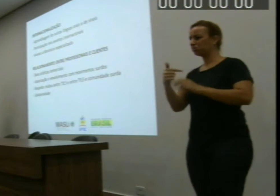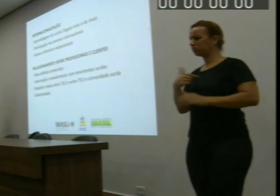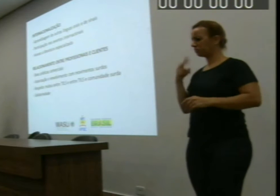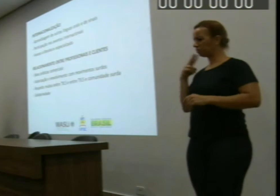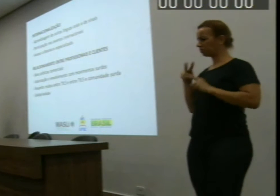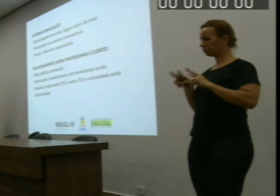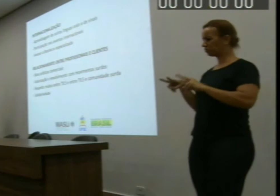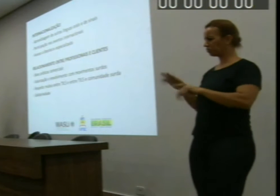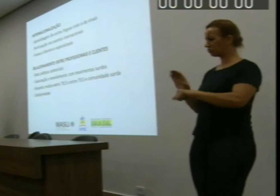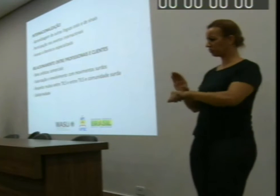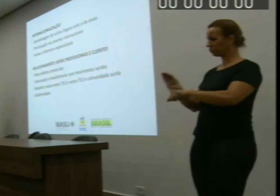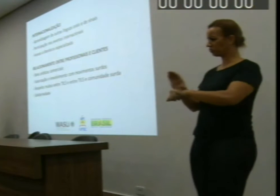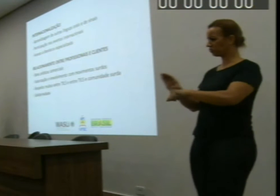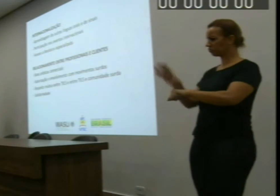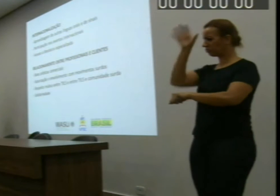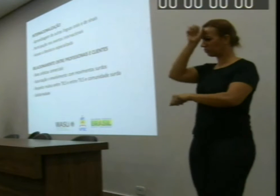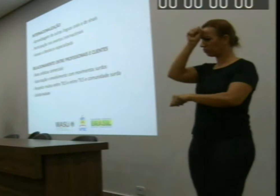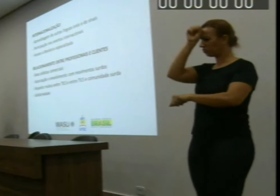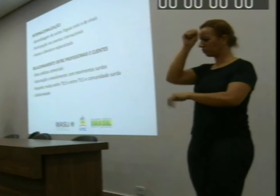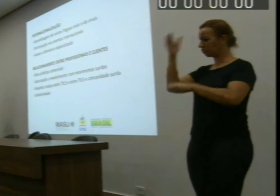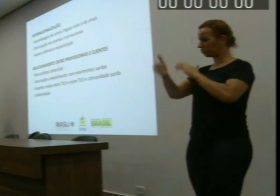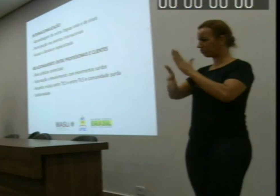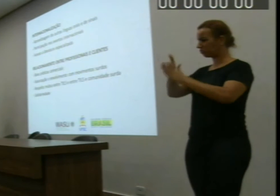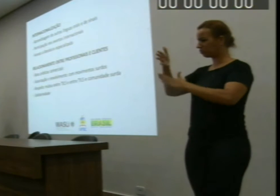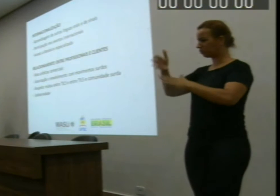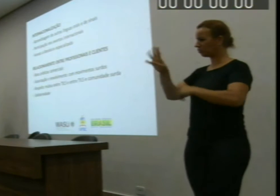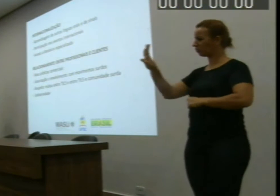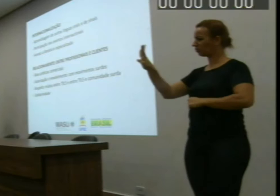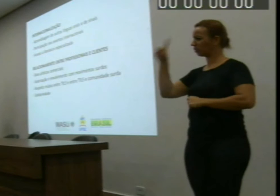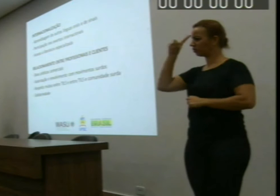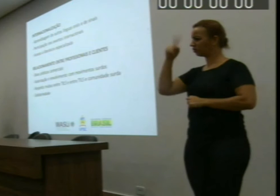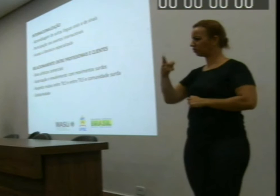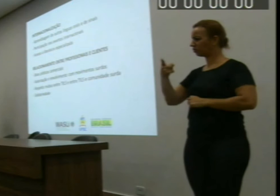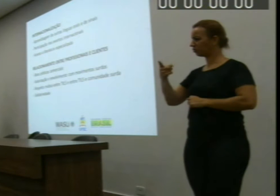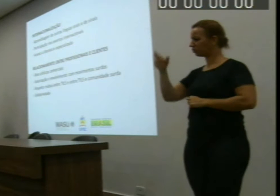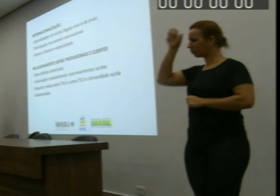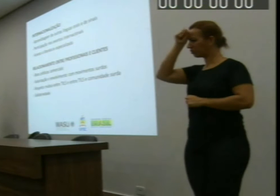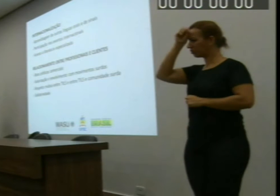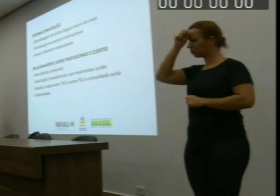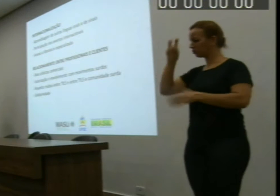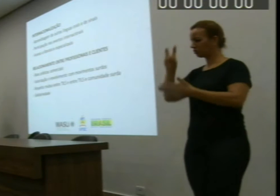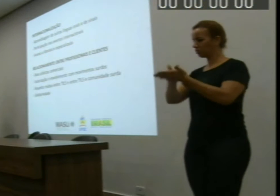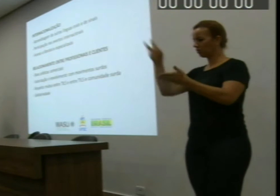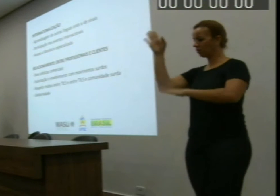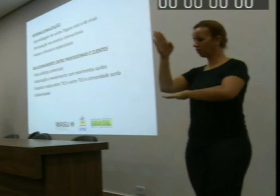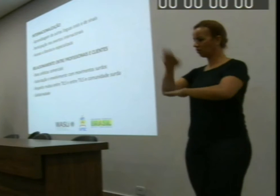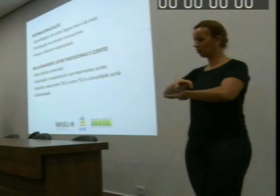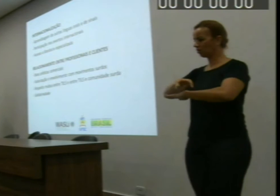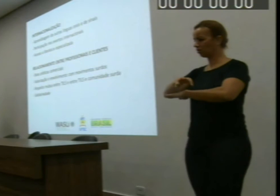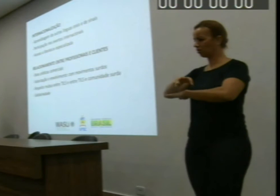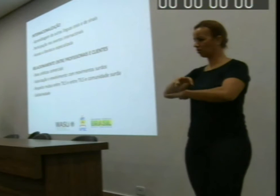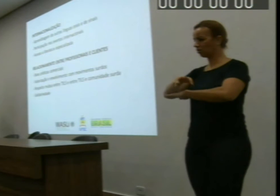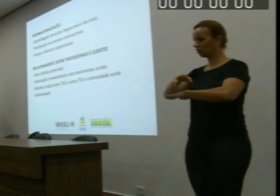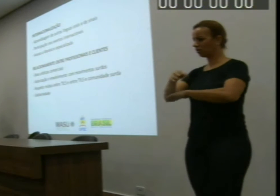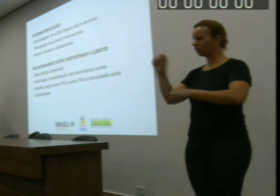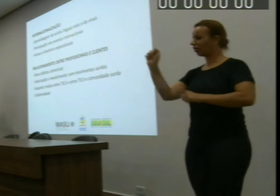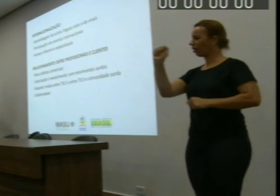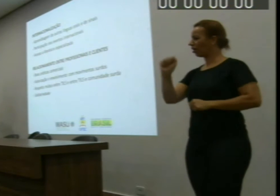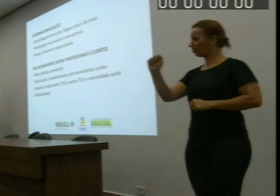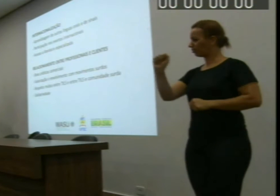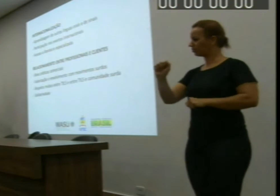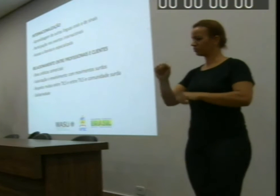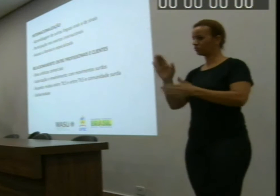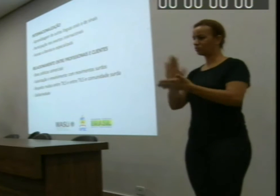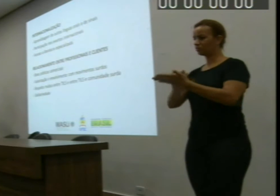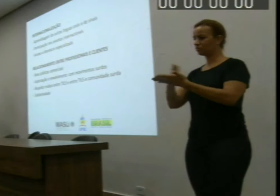um curso curto foi um curso assim de eu acho que quatro dias se eu não me engano de manhã e de tarde pela associação dos intérpretes de lá o